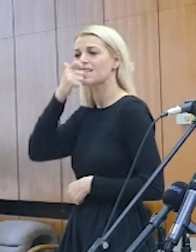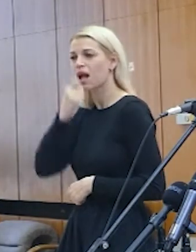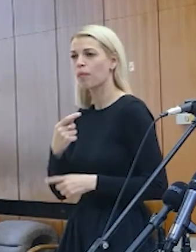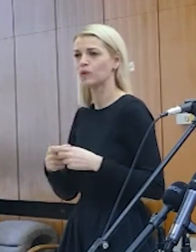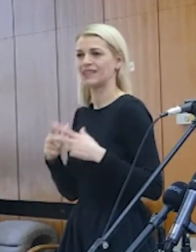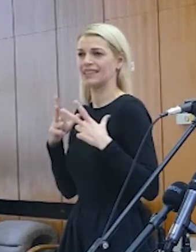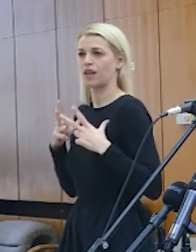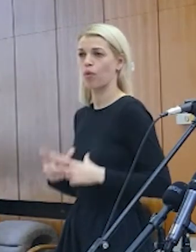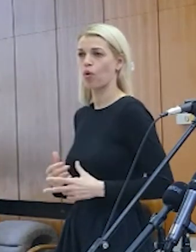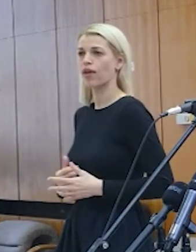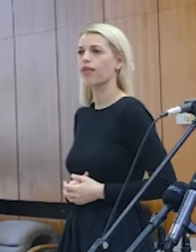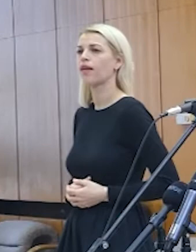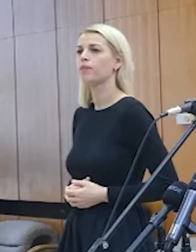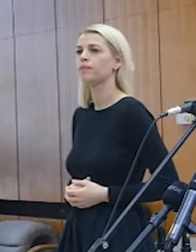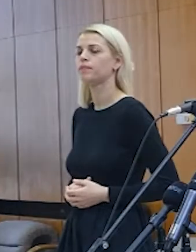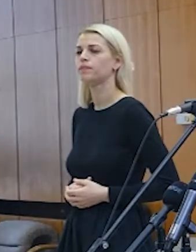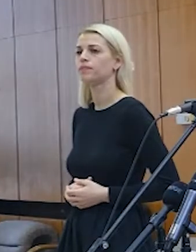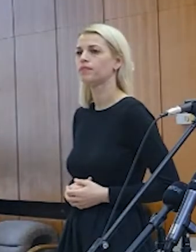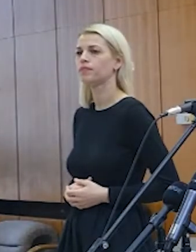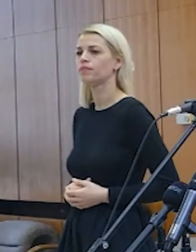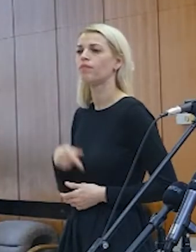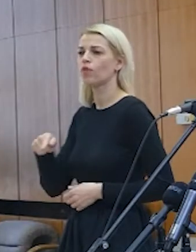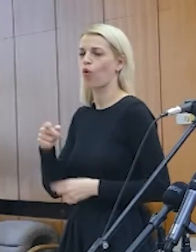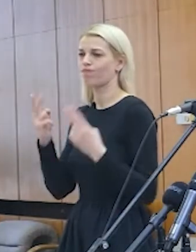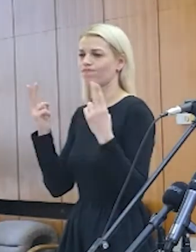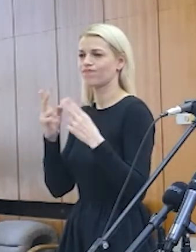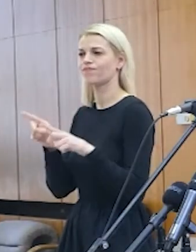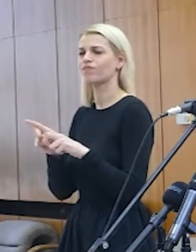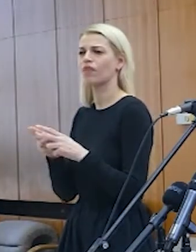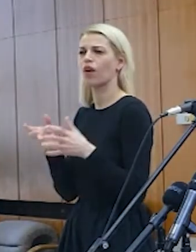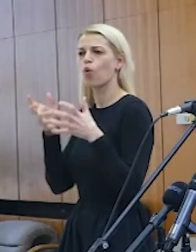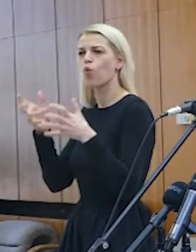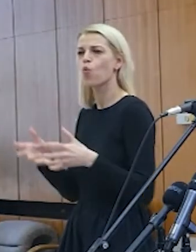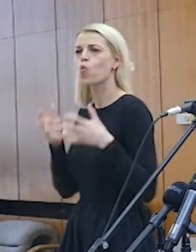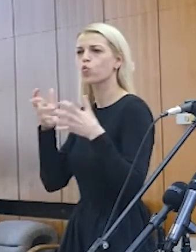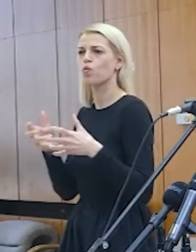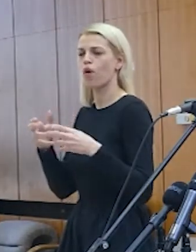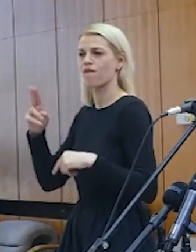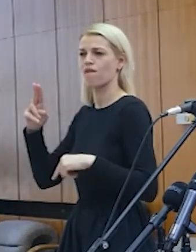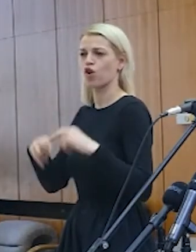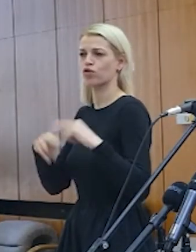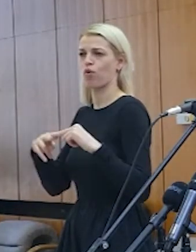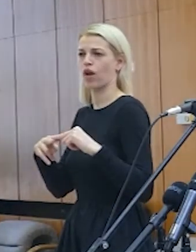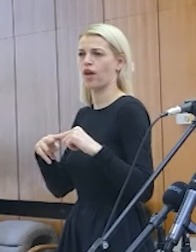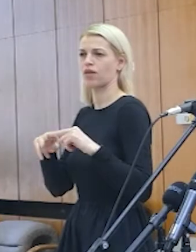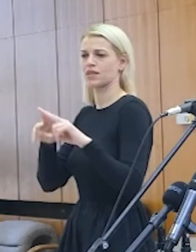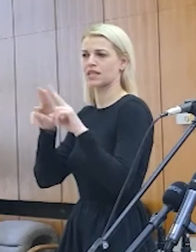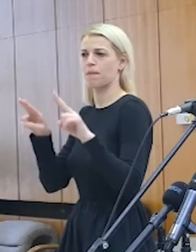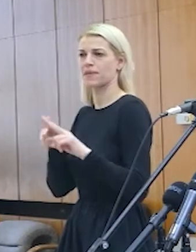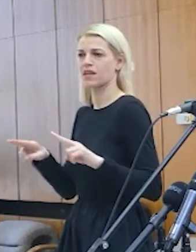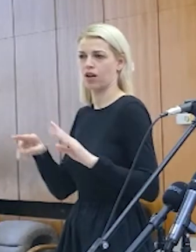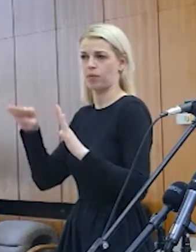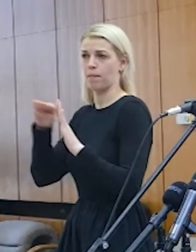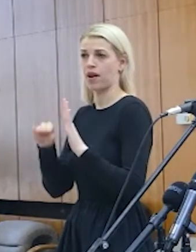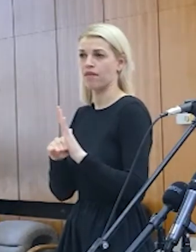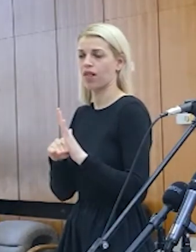znepokojením, a samozrejme je to hrubo v rozpore s medzinárodnými